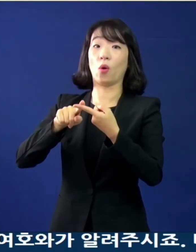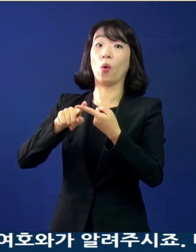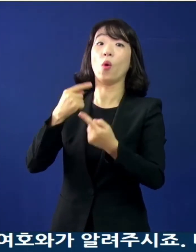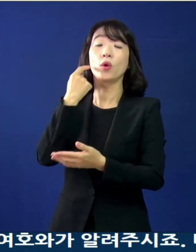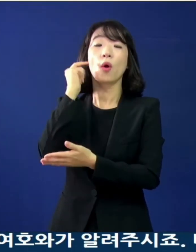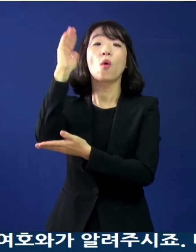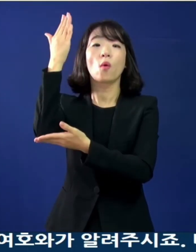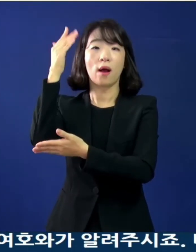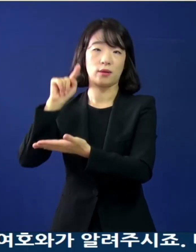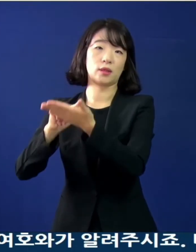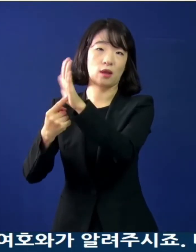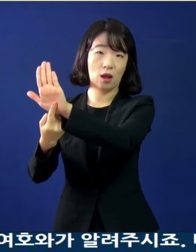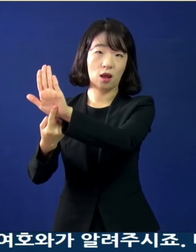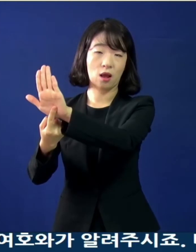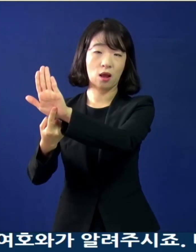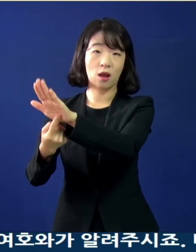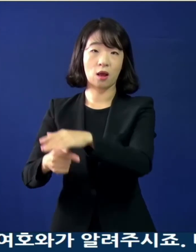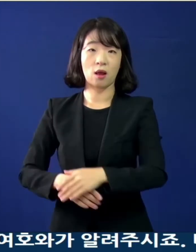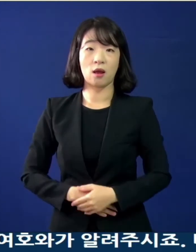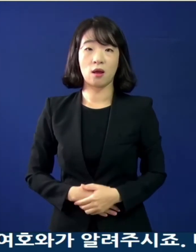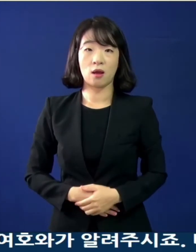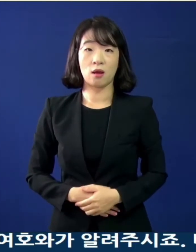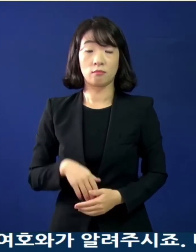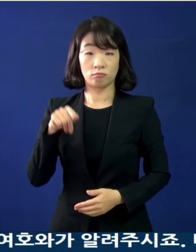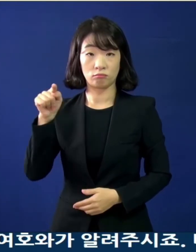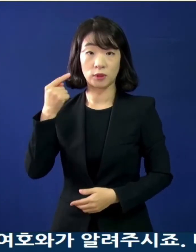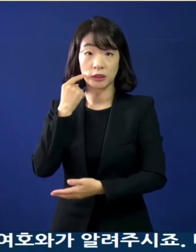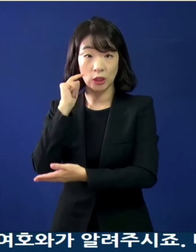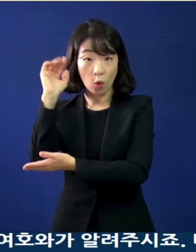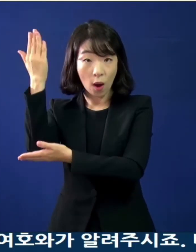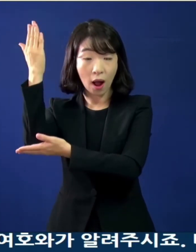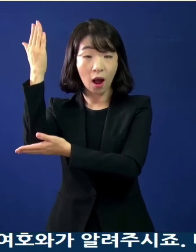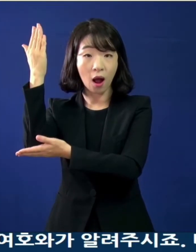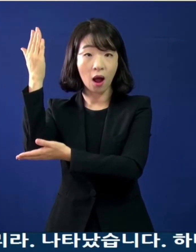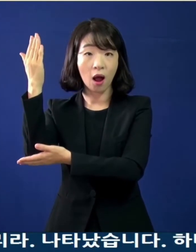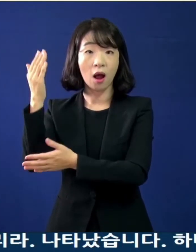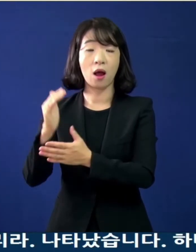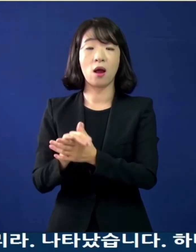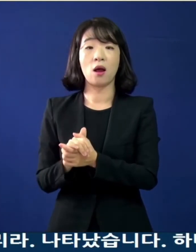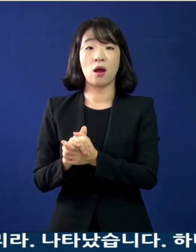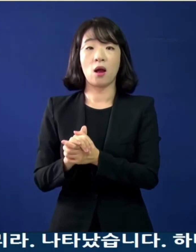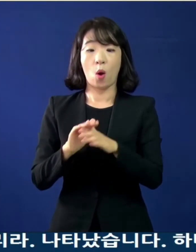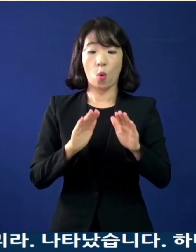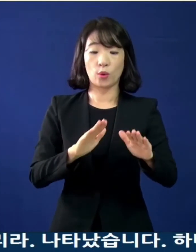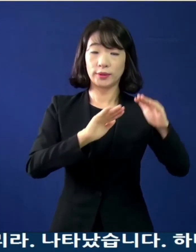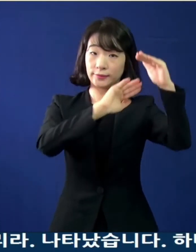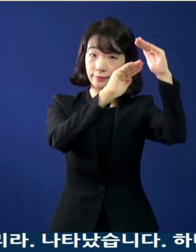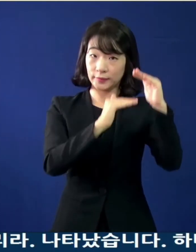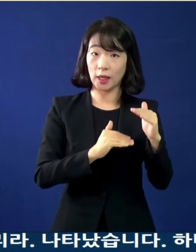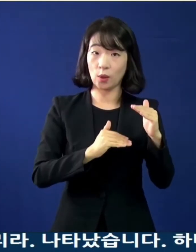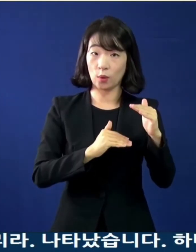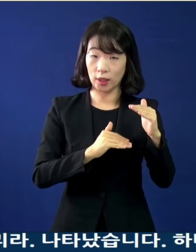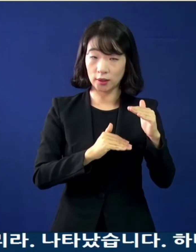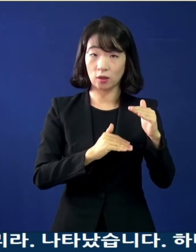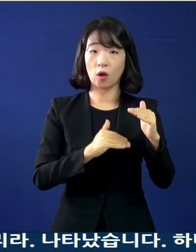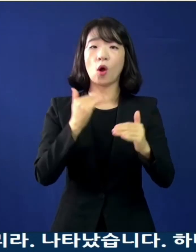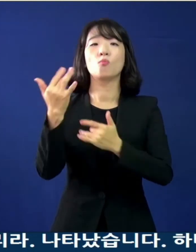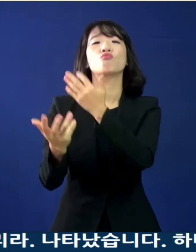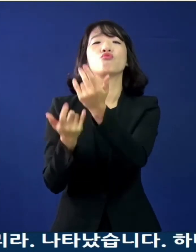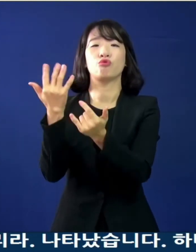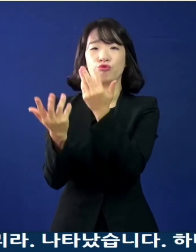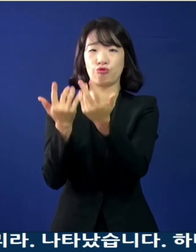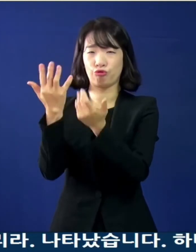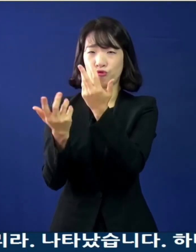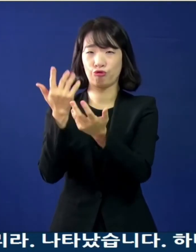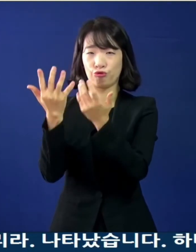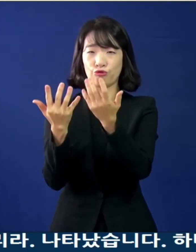기본꼴입니다. 근데 그 영광이 오늘 본문에서 뭐로 나타나냐면 불로 나타나는 겁니다.